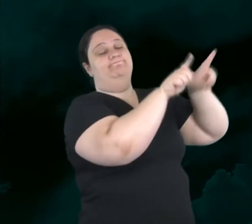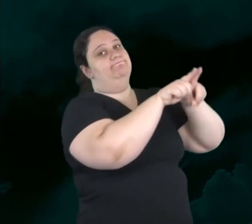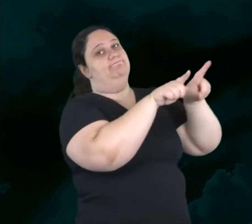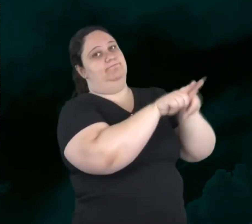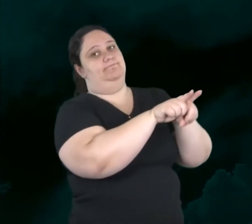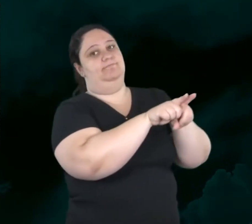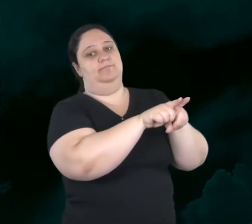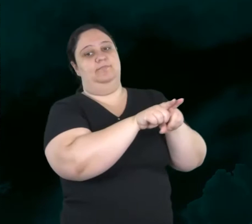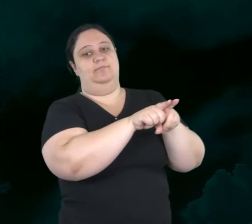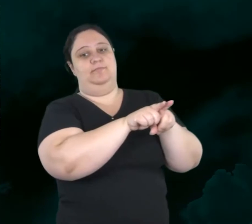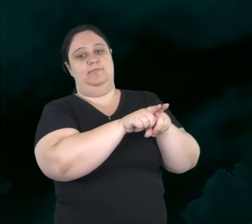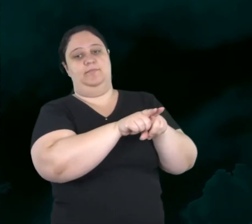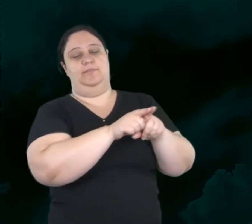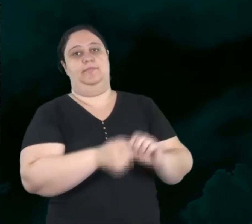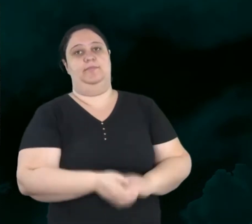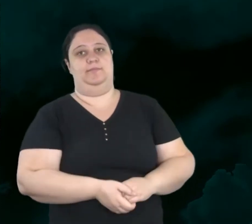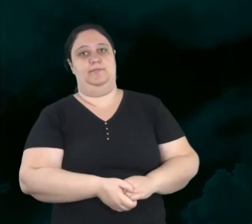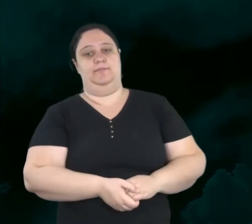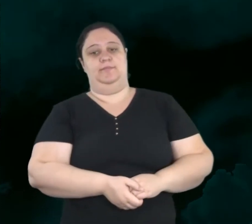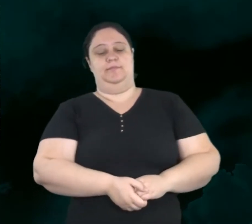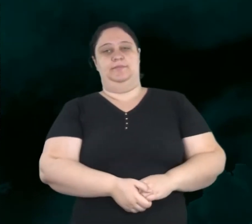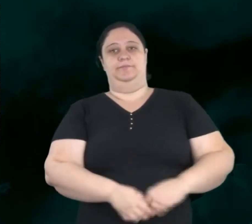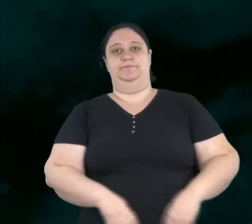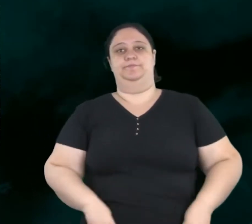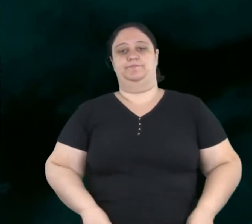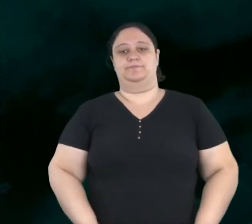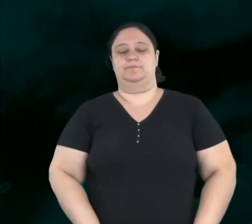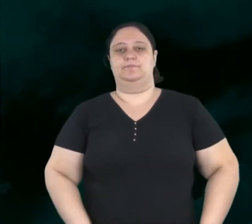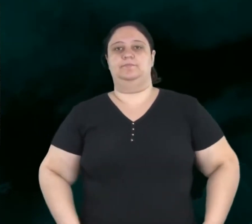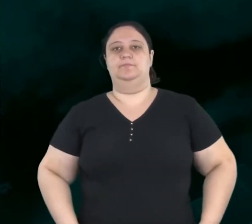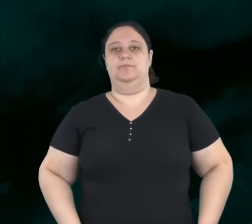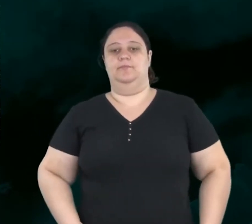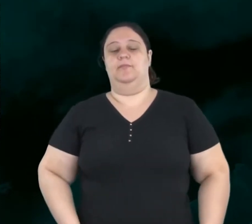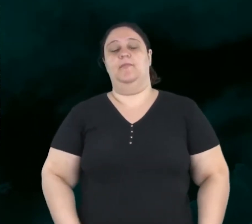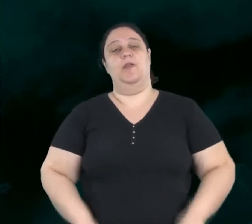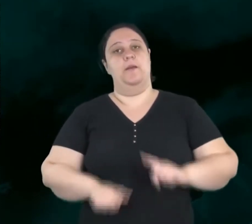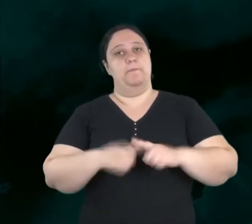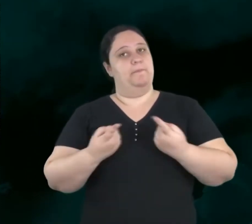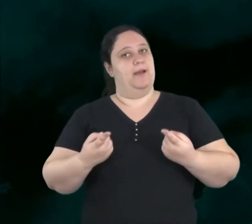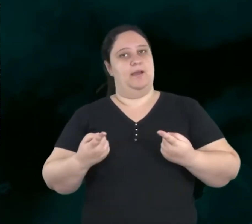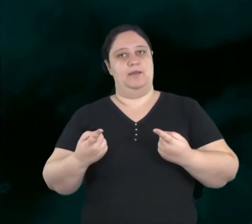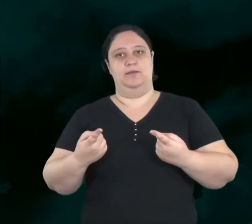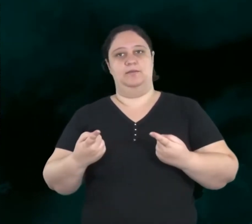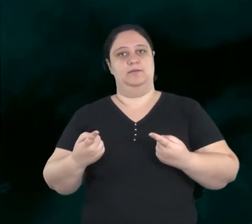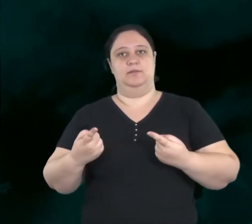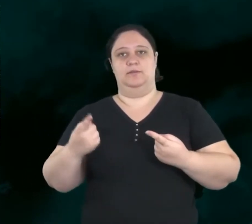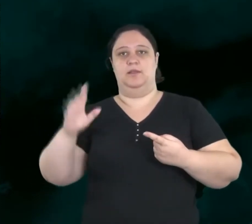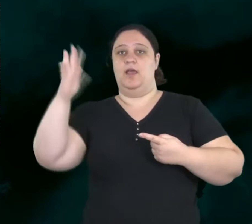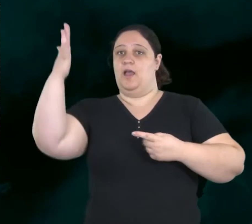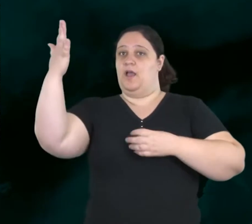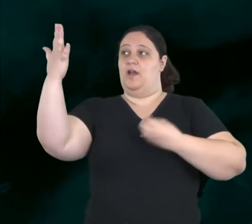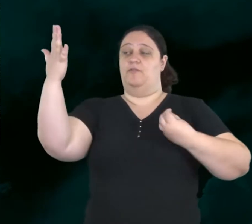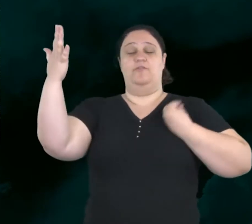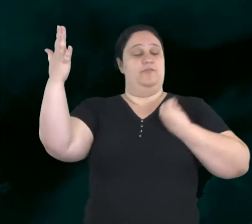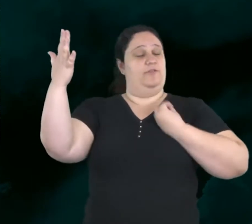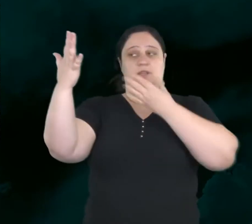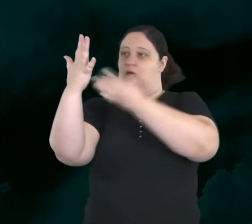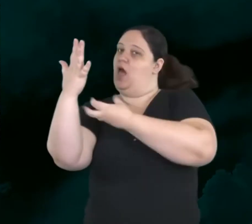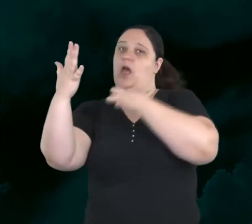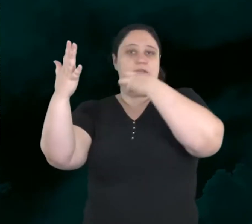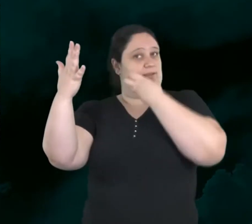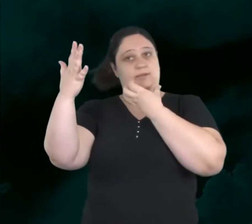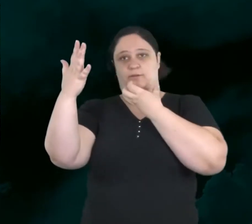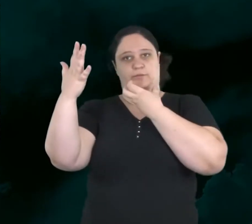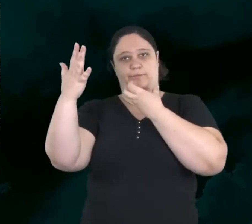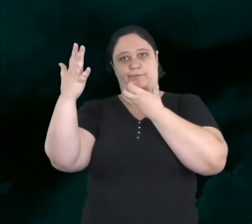geração, de uma nova criação. Muito bem. Mas isso não aconteceu, e até a nível da criação,